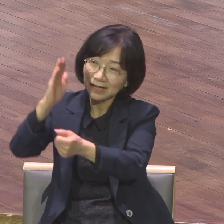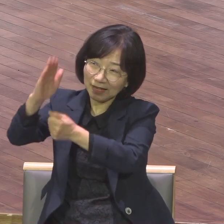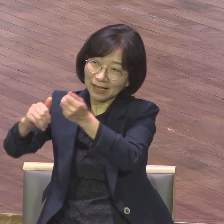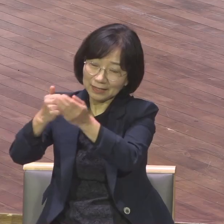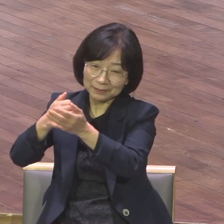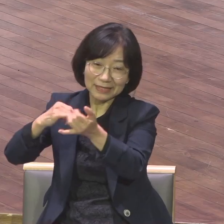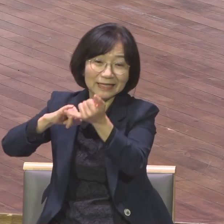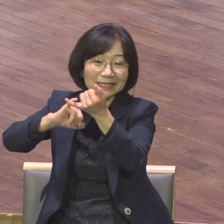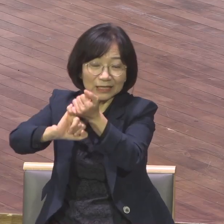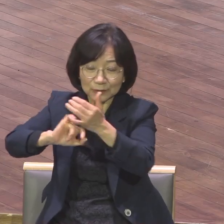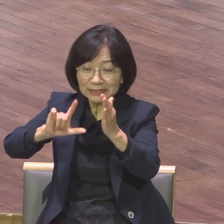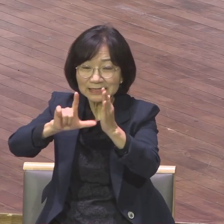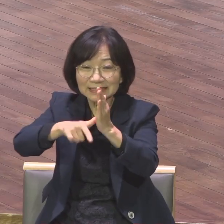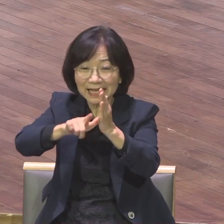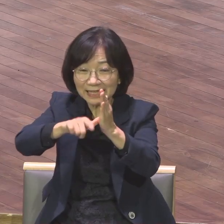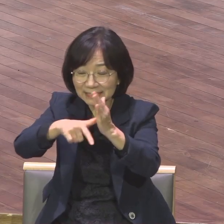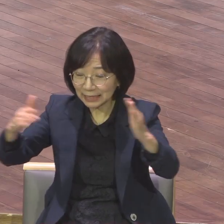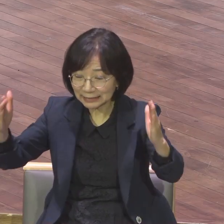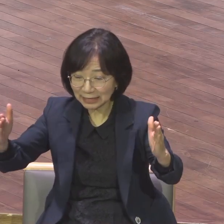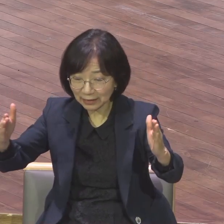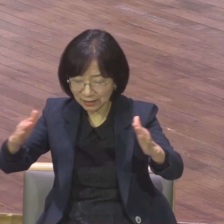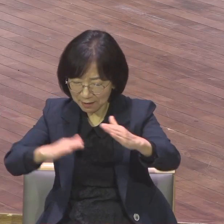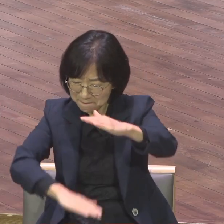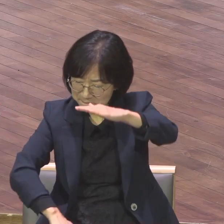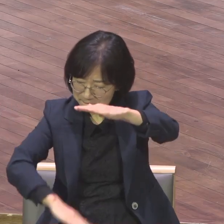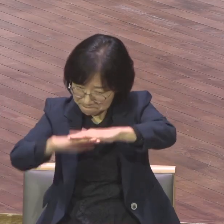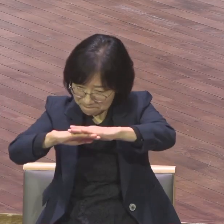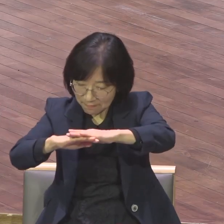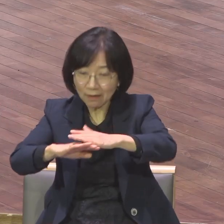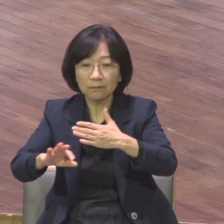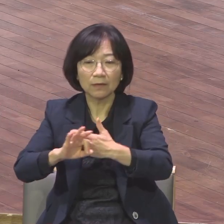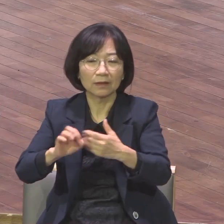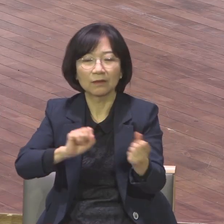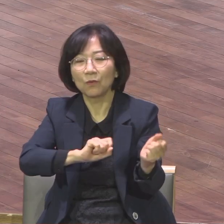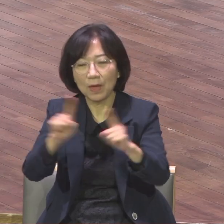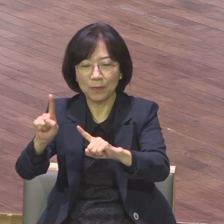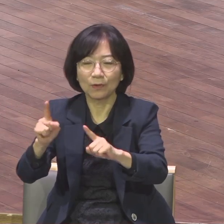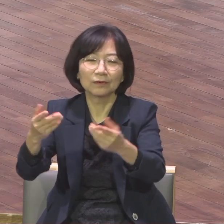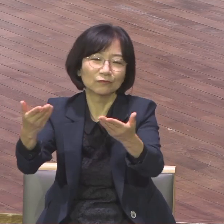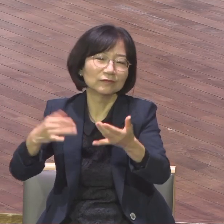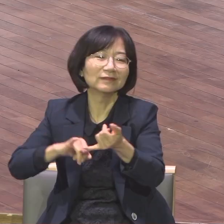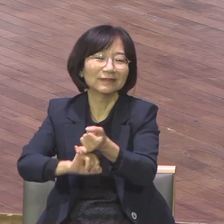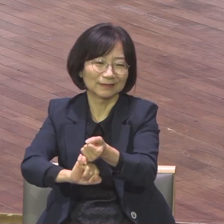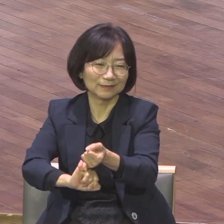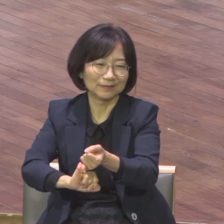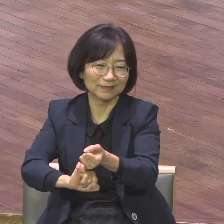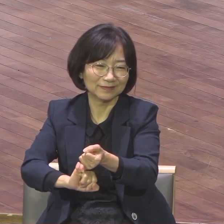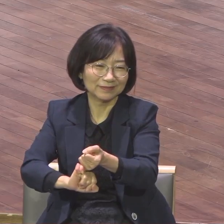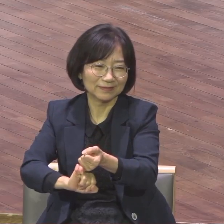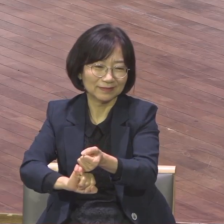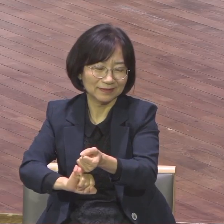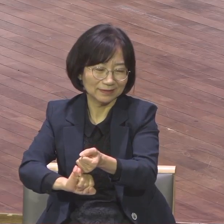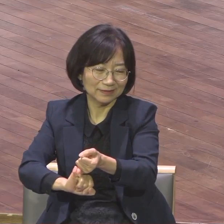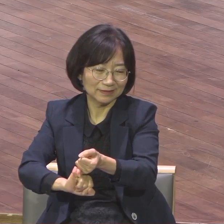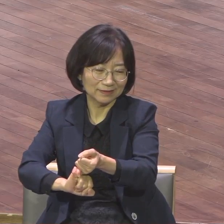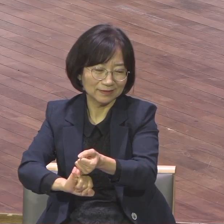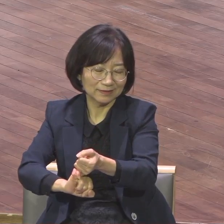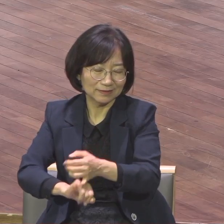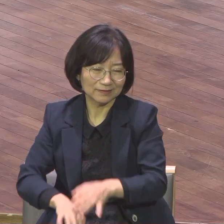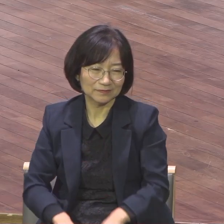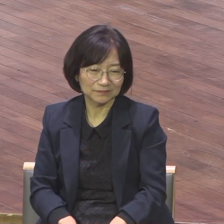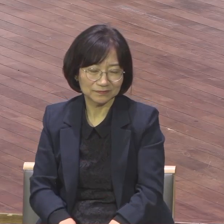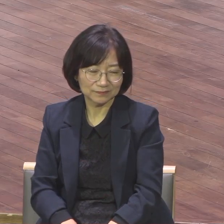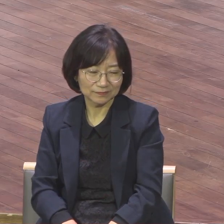회복하겠다, 우리 민족을 회복시켜 주신다, 이 사실도 이야기하고